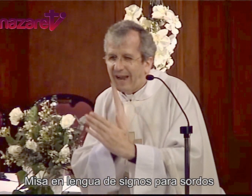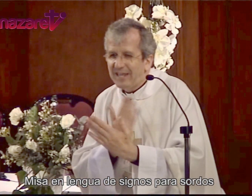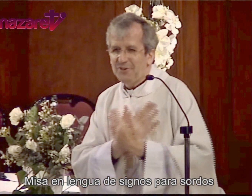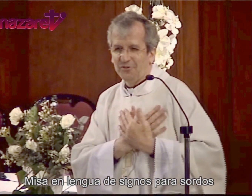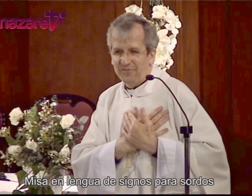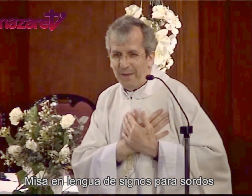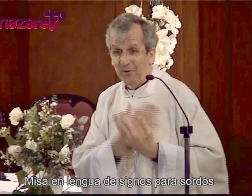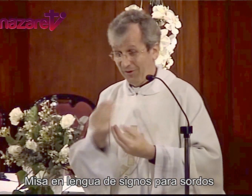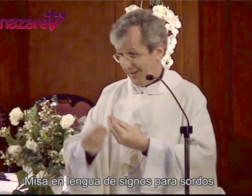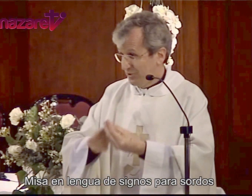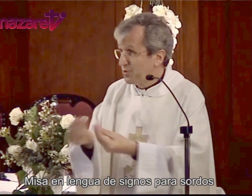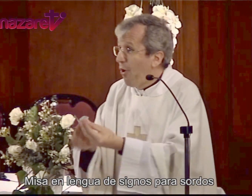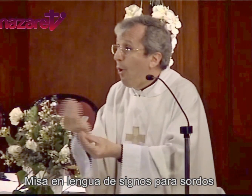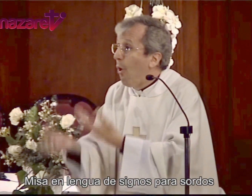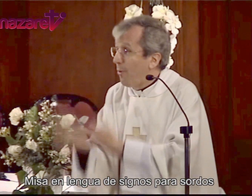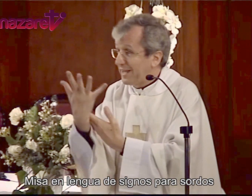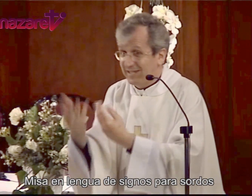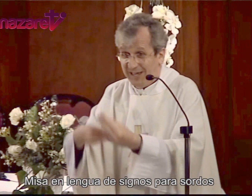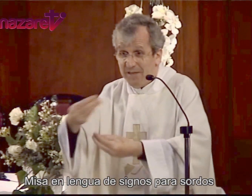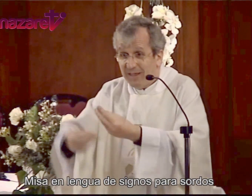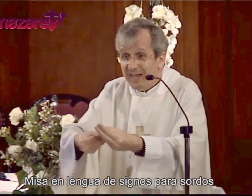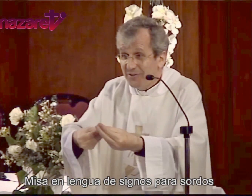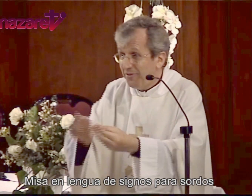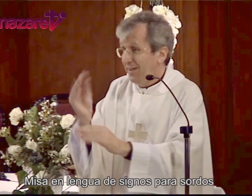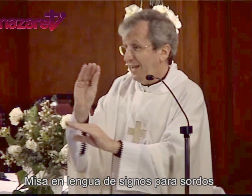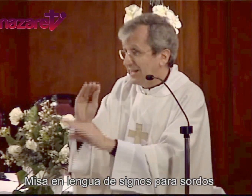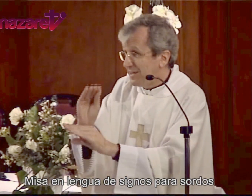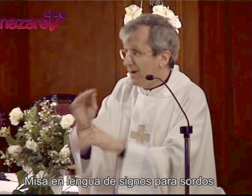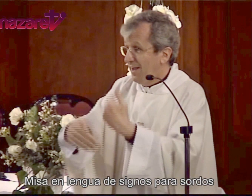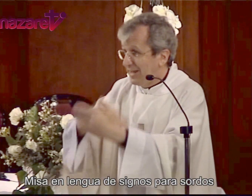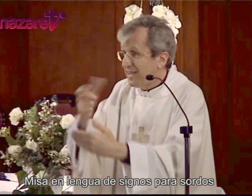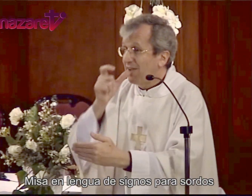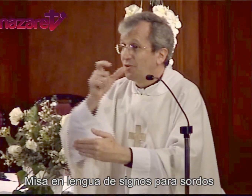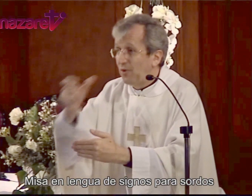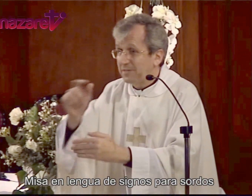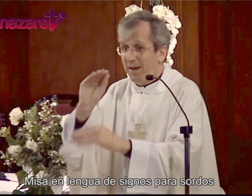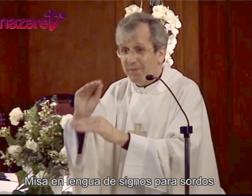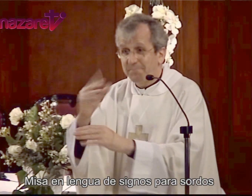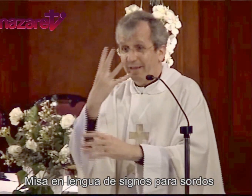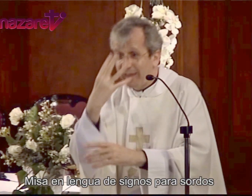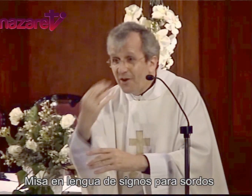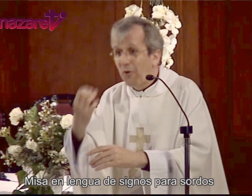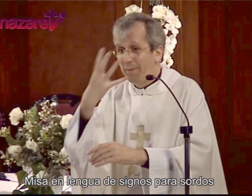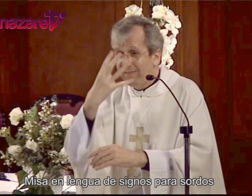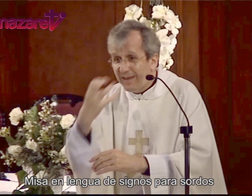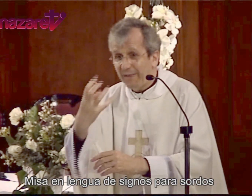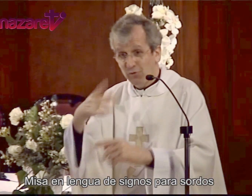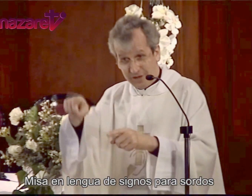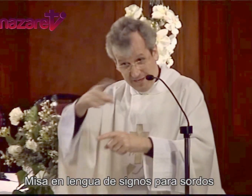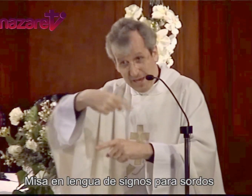cariño De amor Sus obras Que iba haciendo Y las iba Enseñando Con las palabras Para que comprendiéramos Y